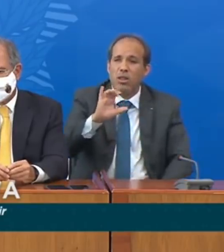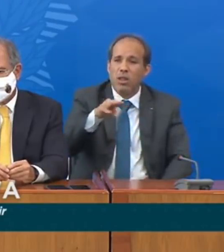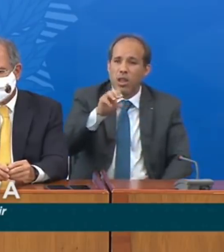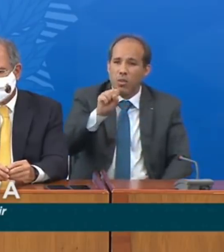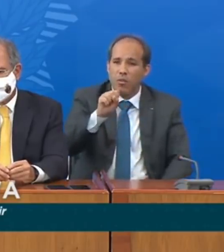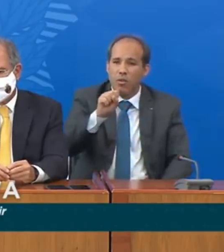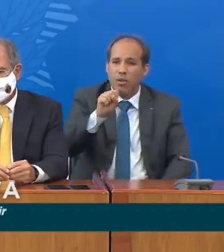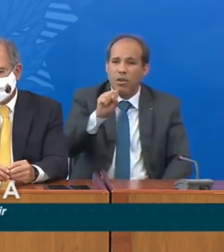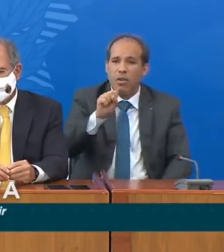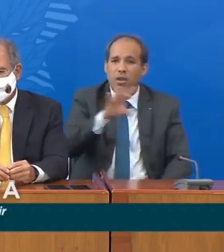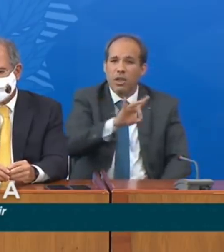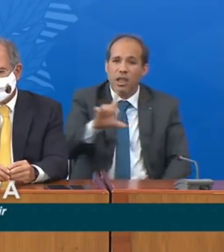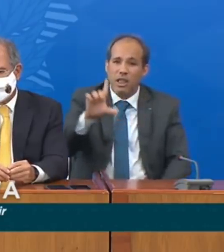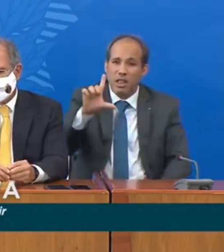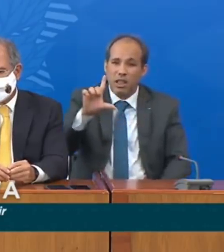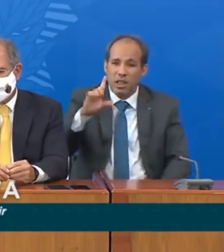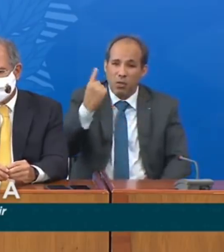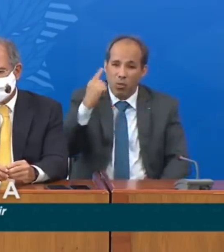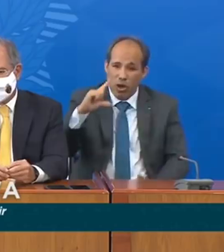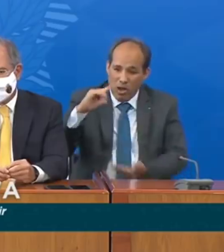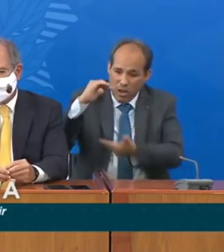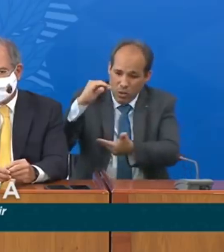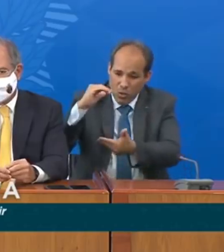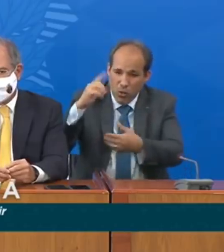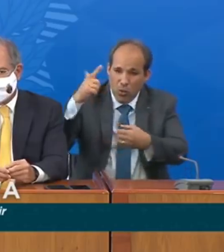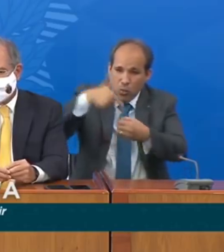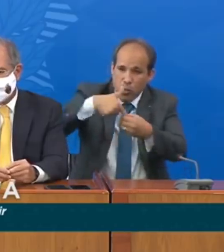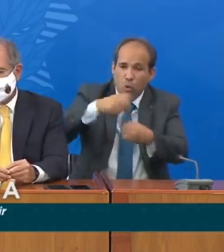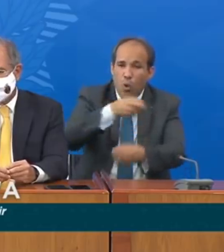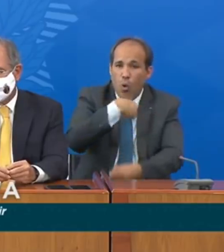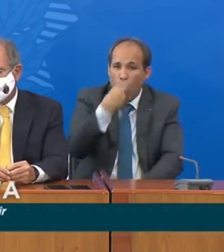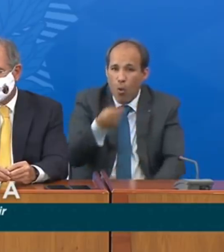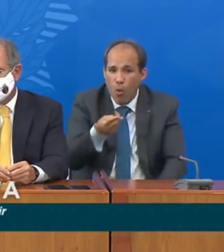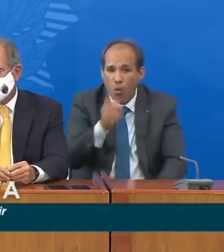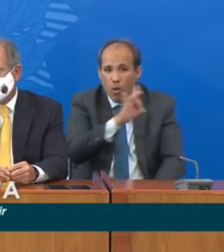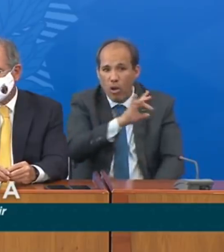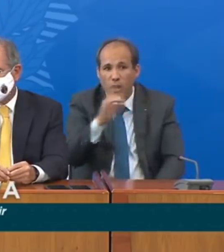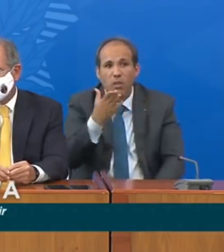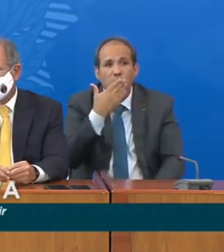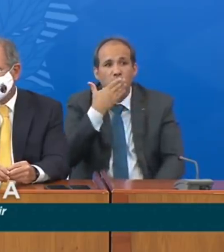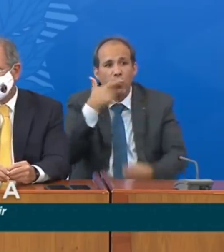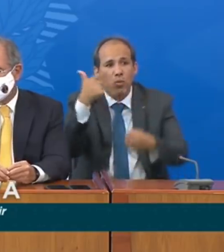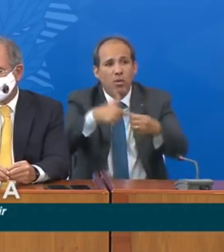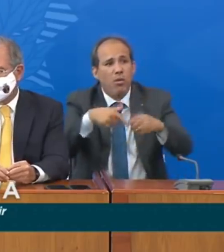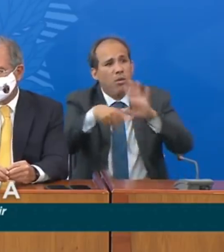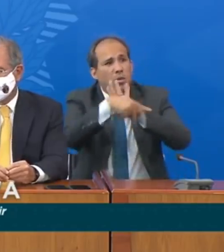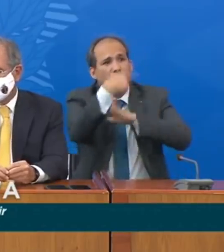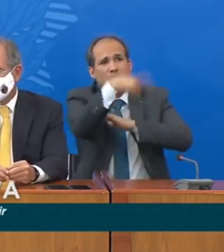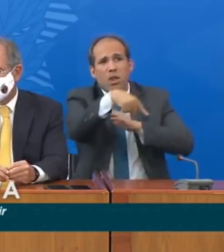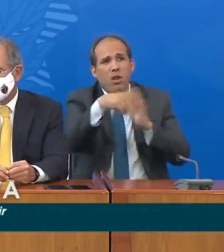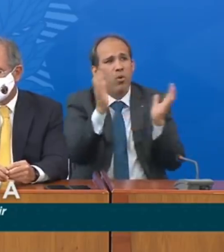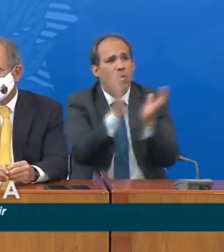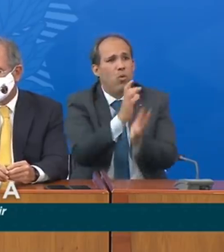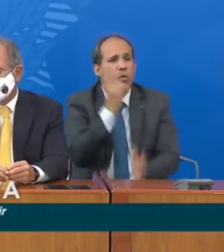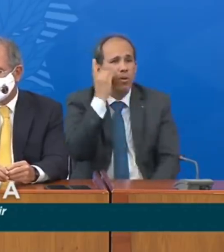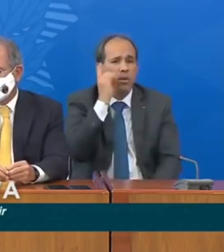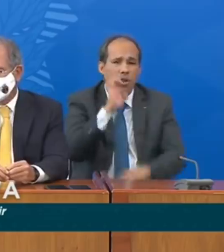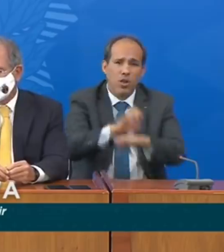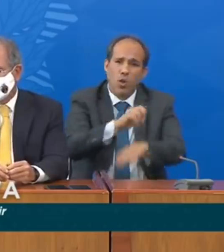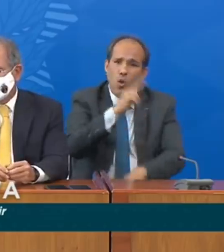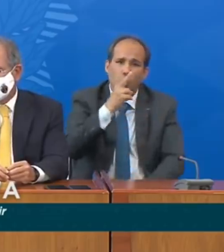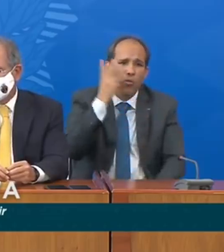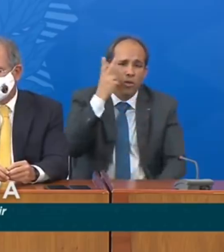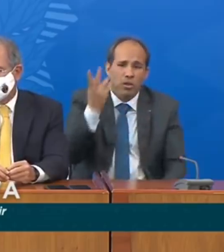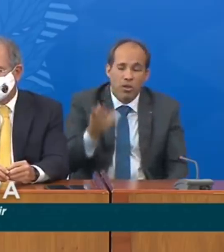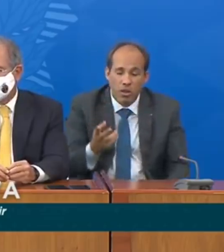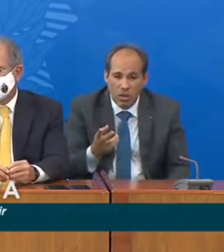cada litro de combustível ou no percentual de cada litro de combustível é a sua respectiva Assembleia Legislativa. Assim como não há interferência